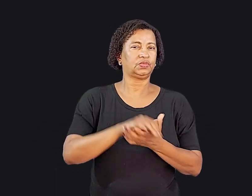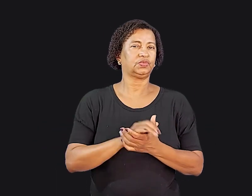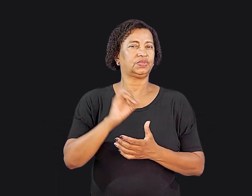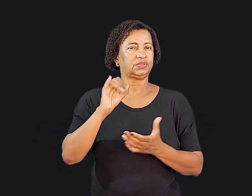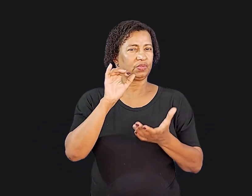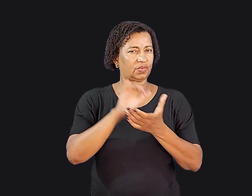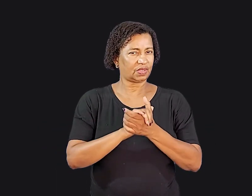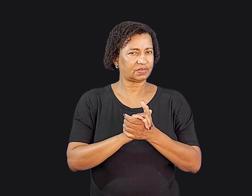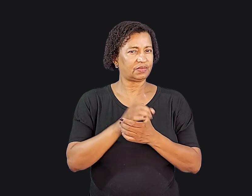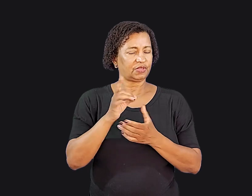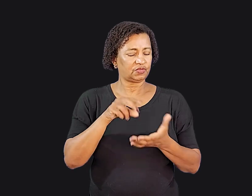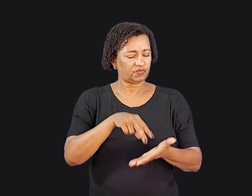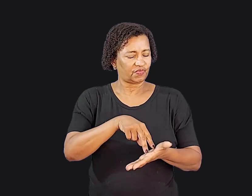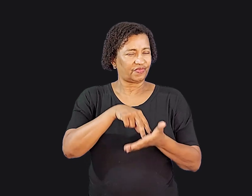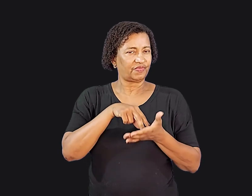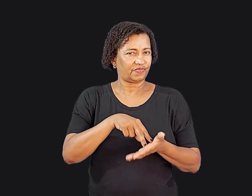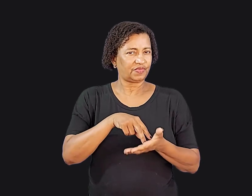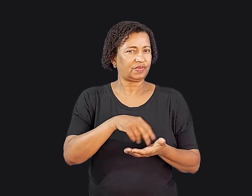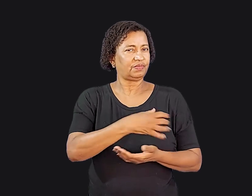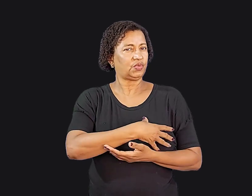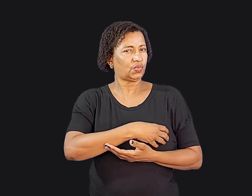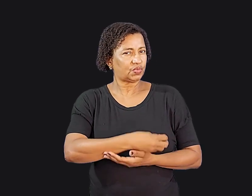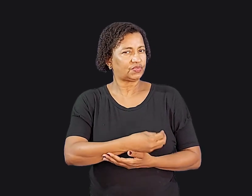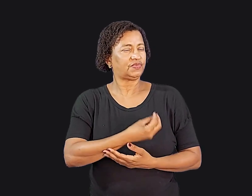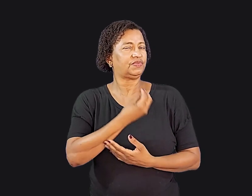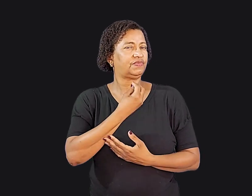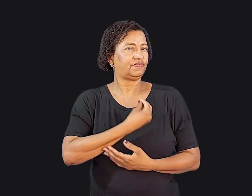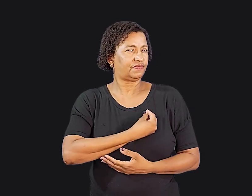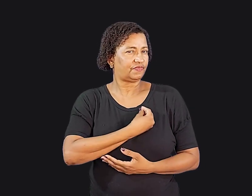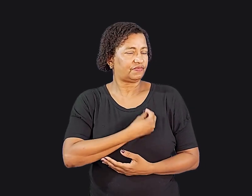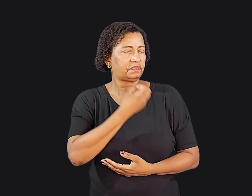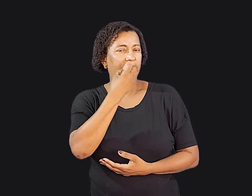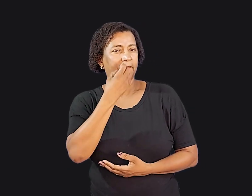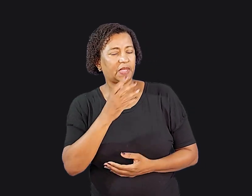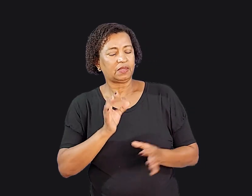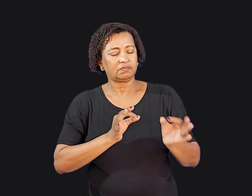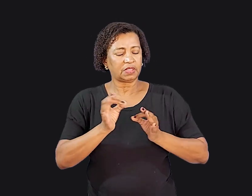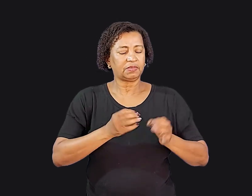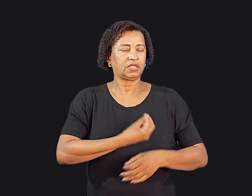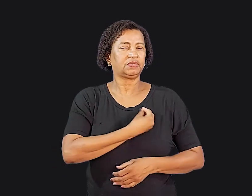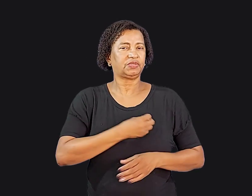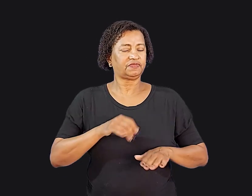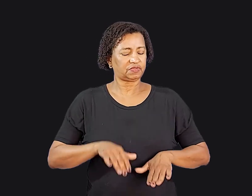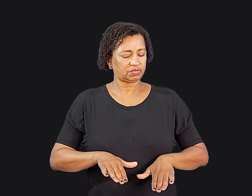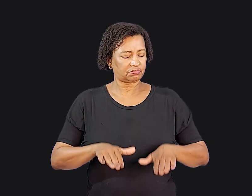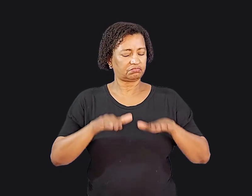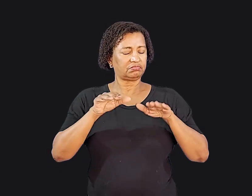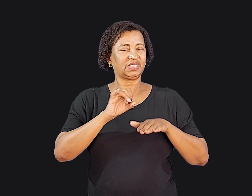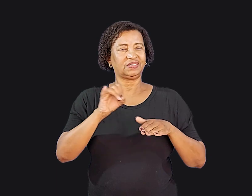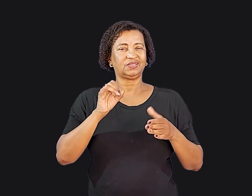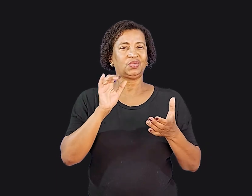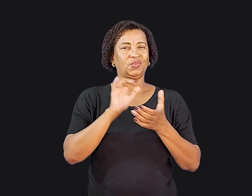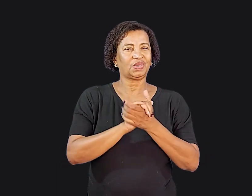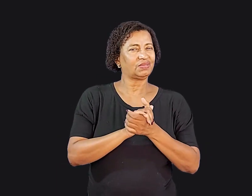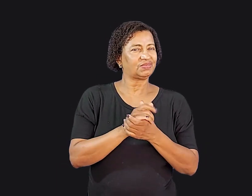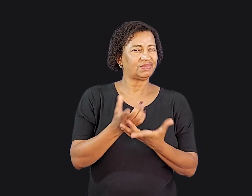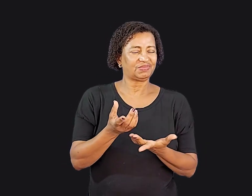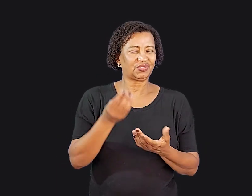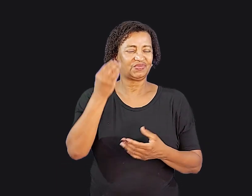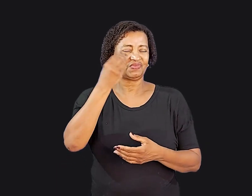Se o casamento for sólido e estável, os filhos estarão mais preparados para a vida. Entretanto, se o casamento não for constante, não